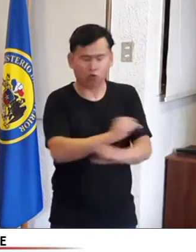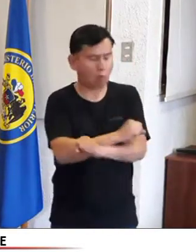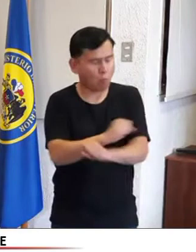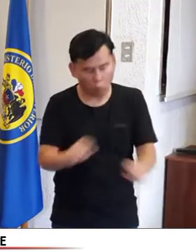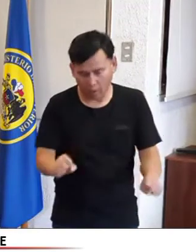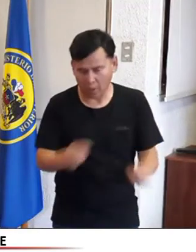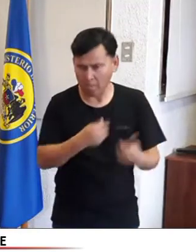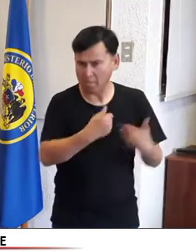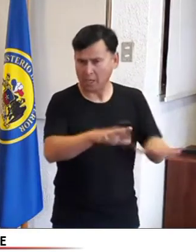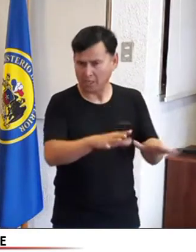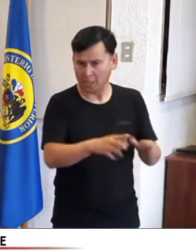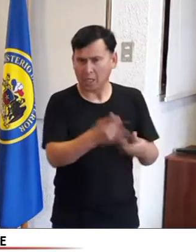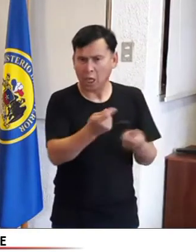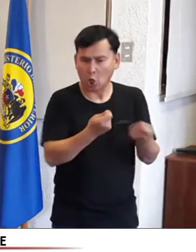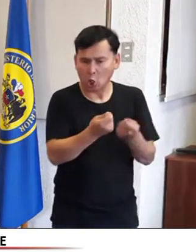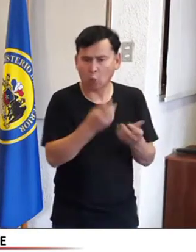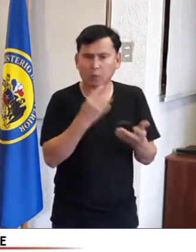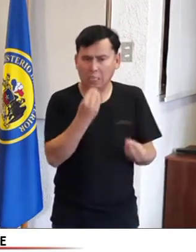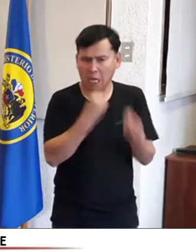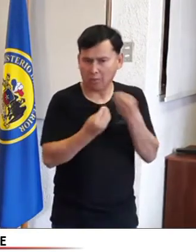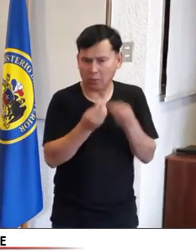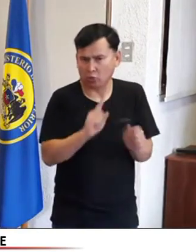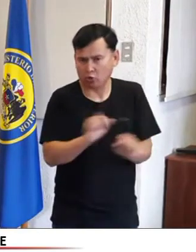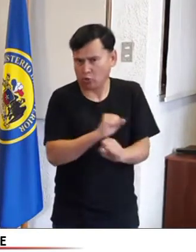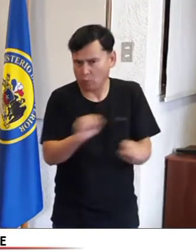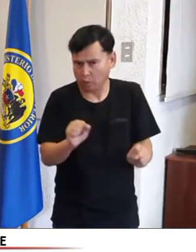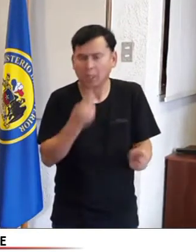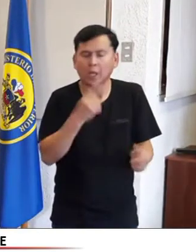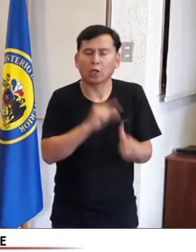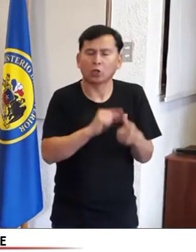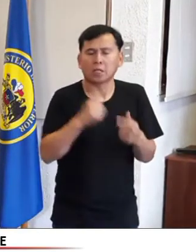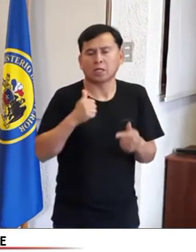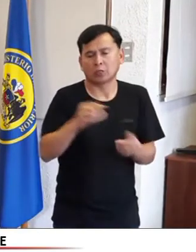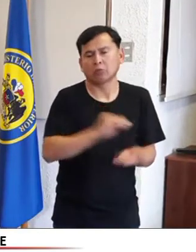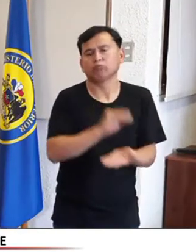de recurso, ni económico, ni menos de alimentación.